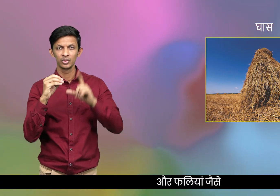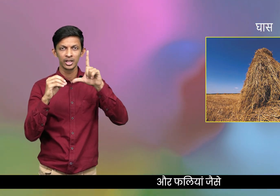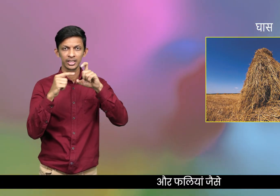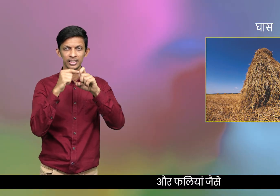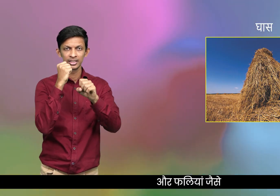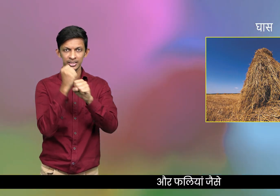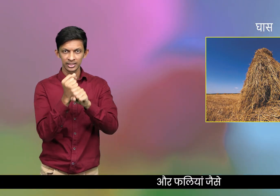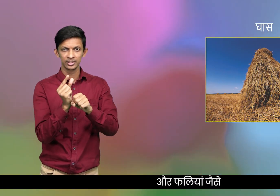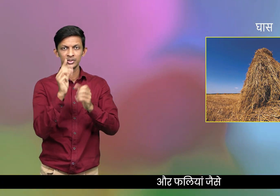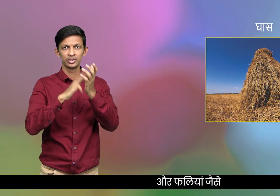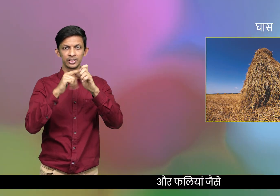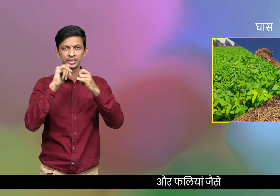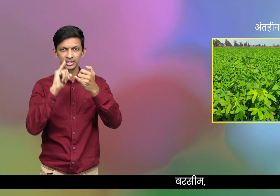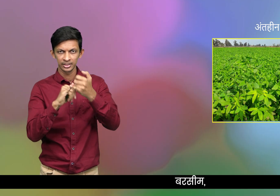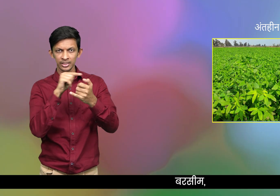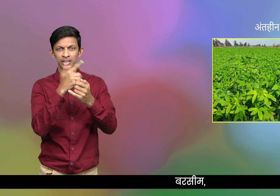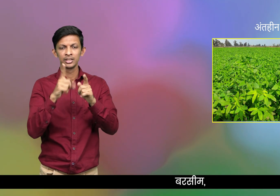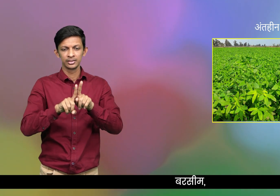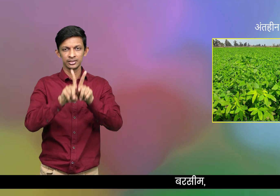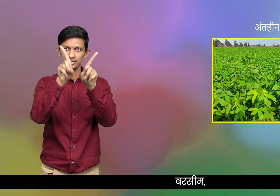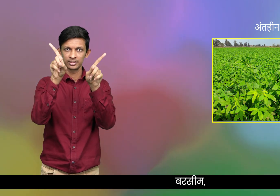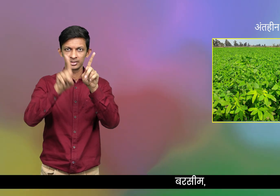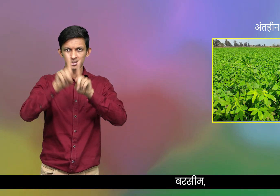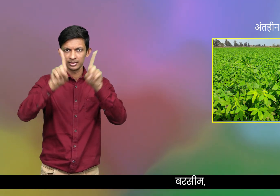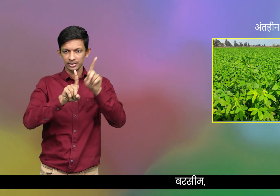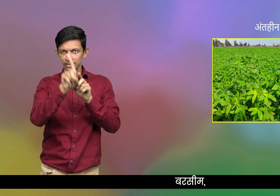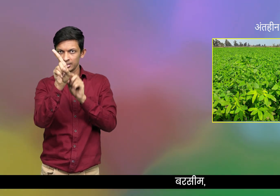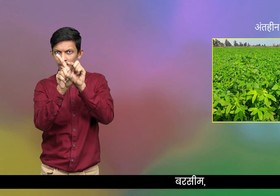और फलियां जैसे बेरसीम,